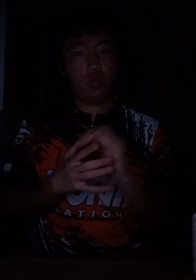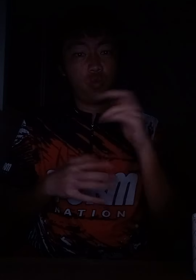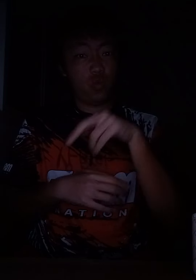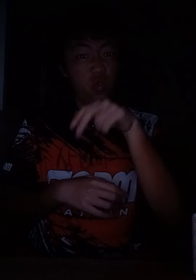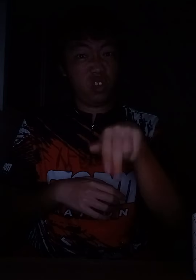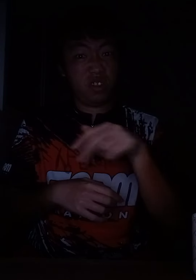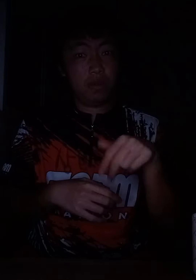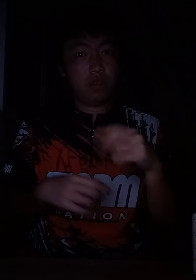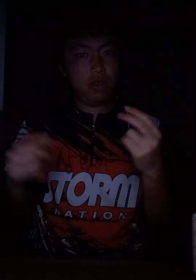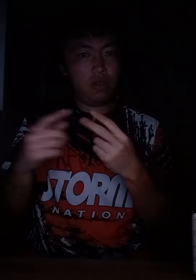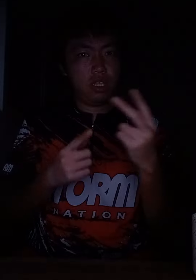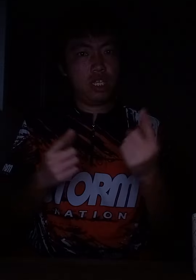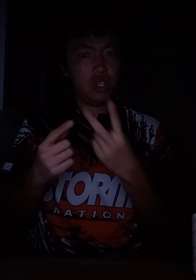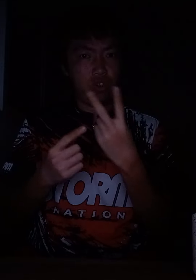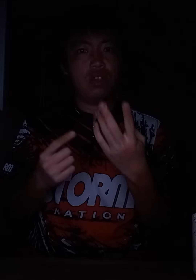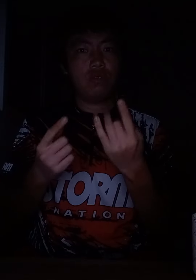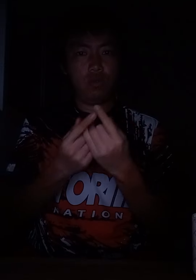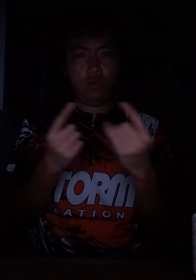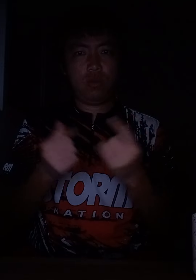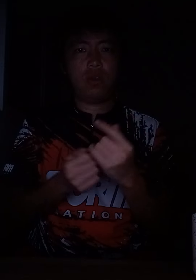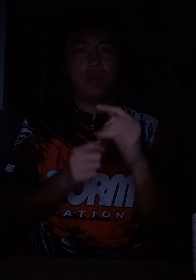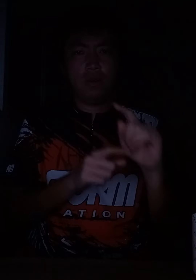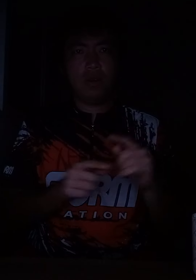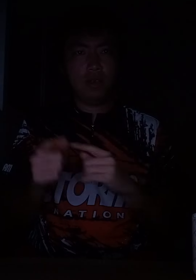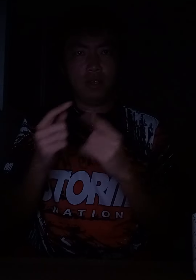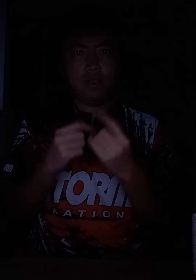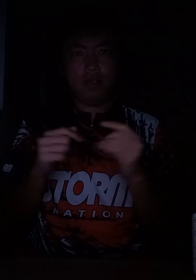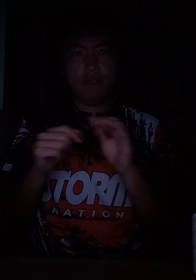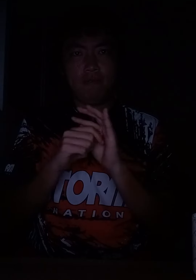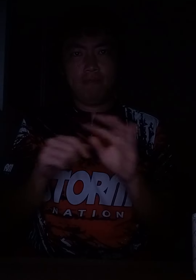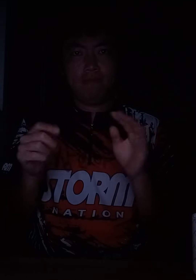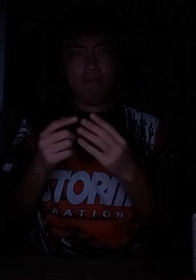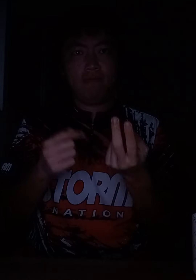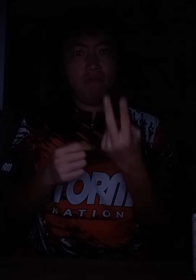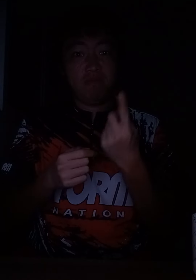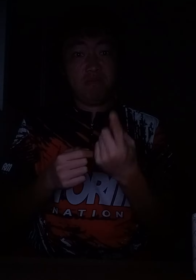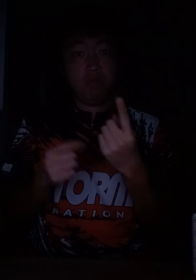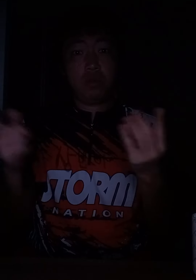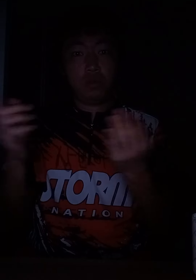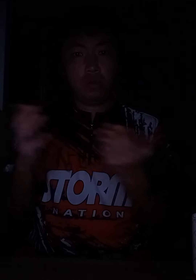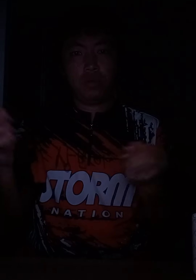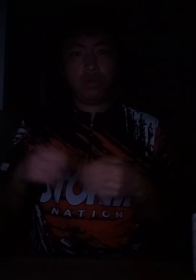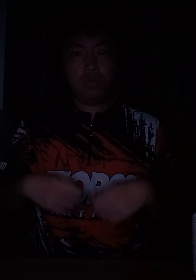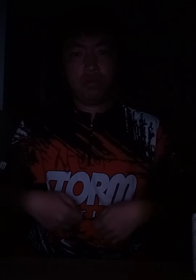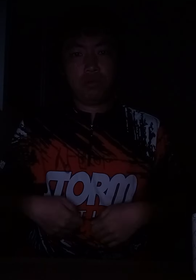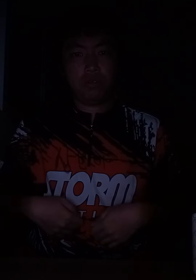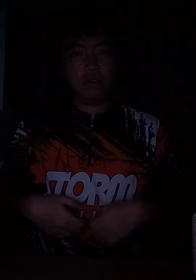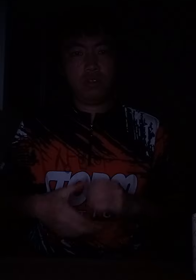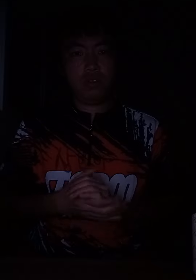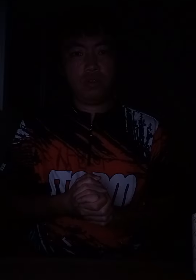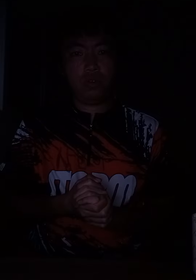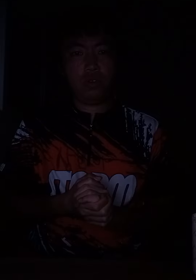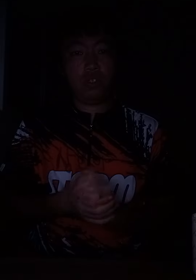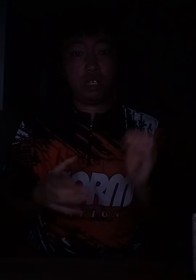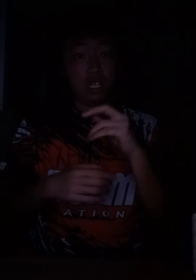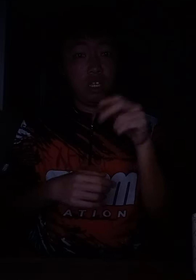만에 2,200여 명이 동참해서 9만 달러, 우리 돈으로는 1억 원이 넘는 돈이 모였습니다. 구티에레스는 감사